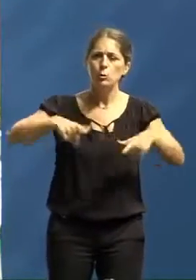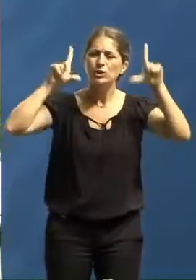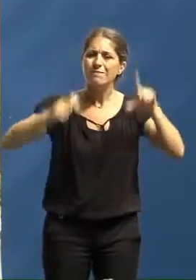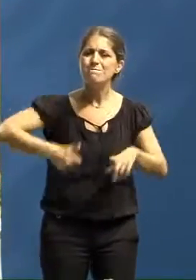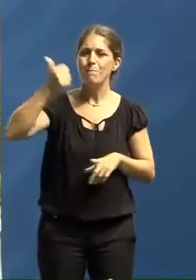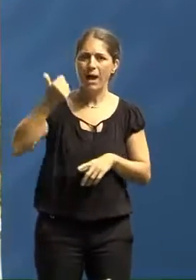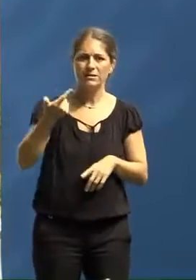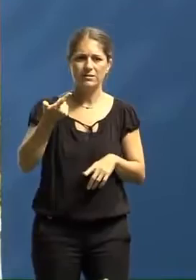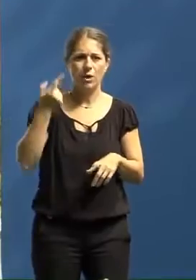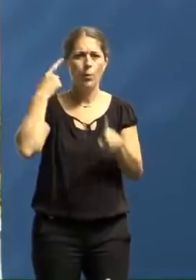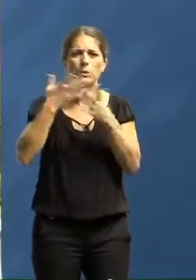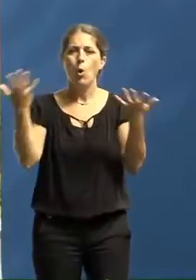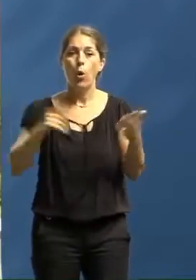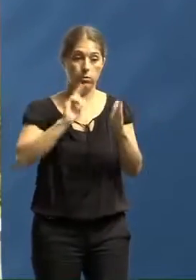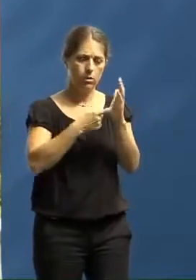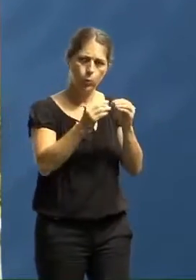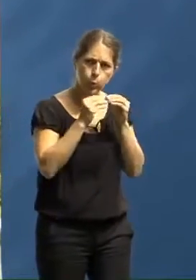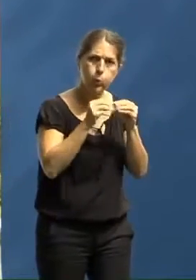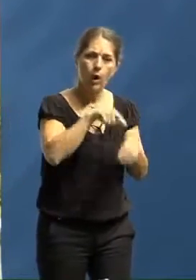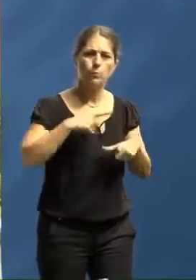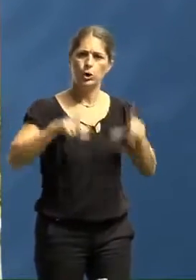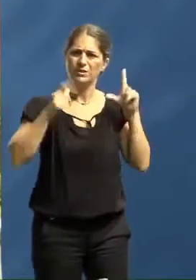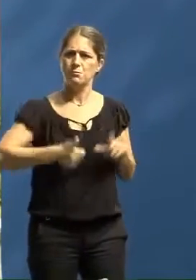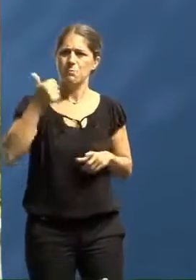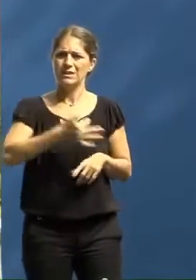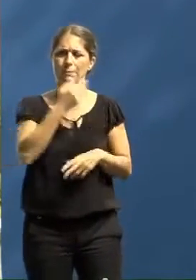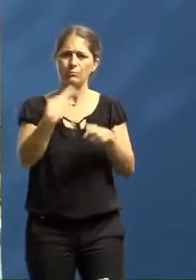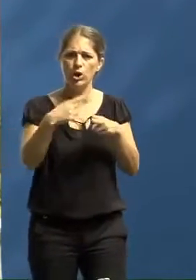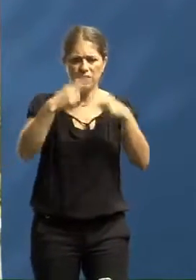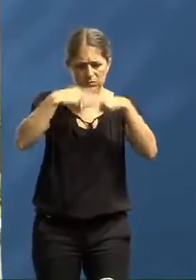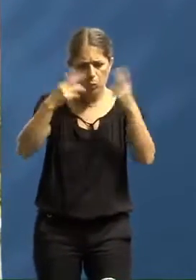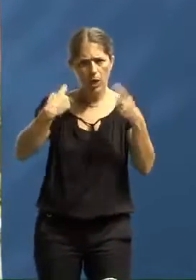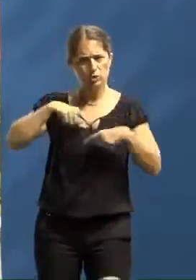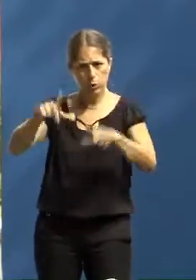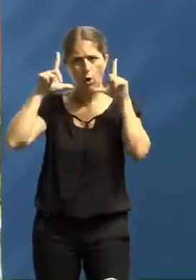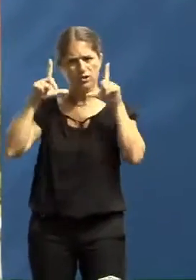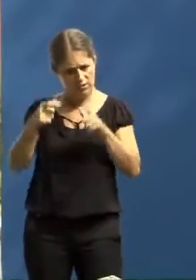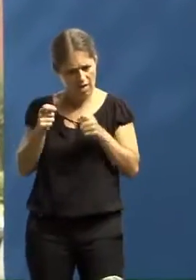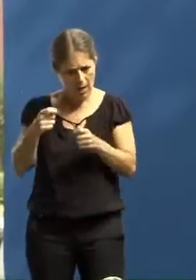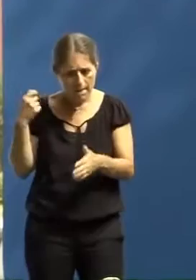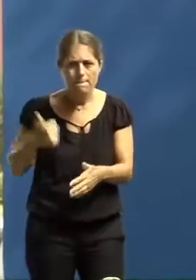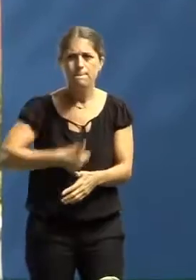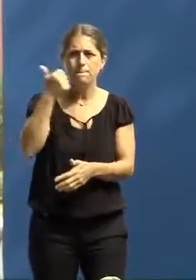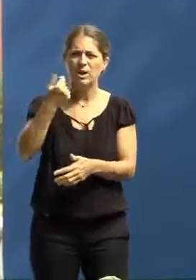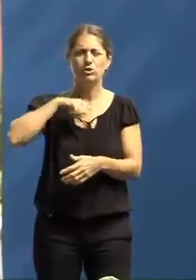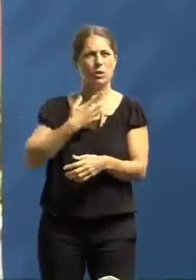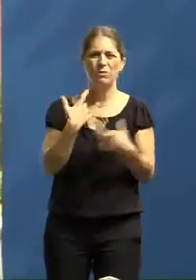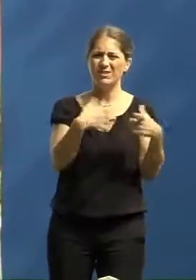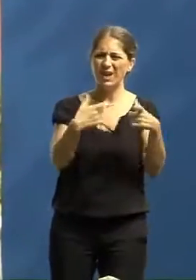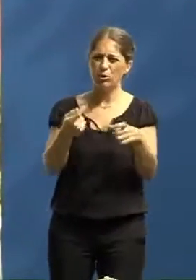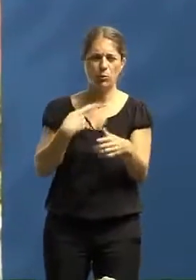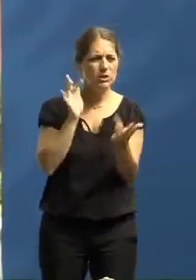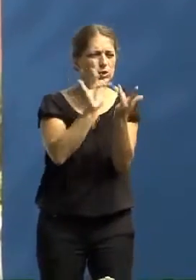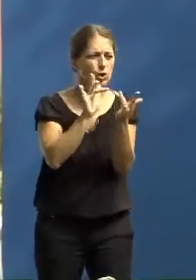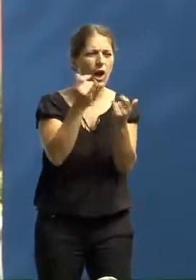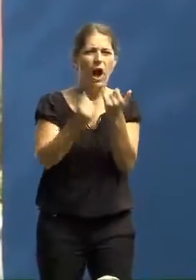e a hora de avaliar as políticas públicas. Por eso non entendemos e non entendimos, cando estivemos falando co sector, que se pudiesen sacar da